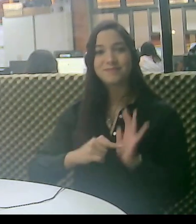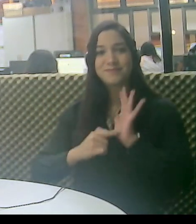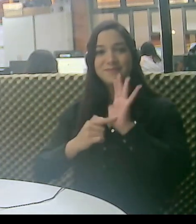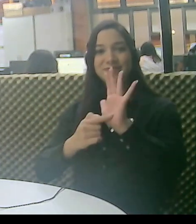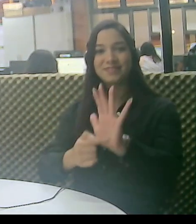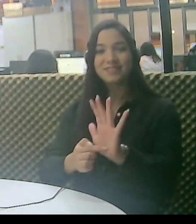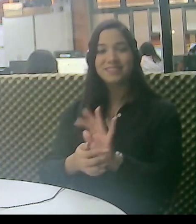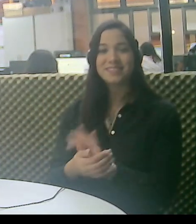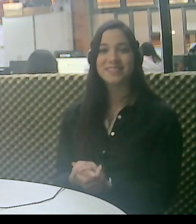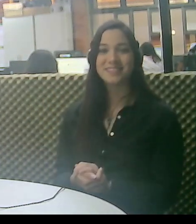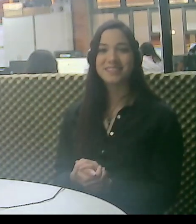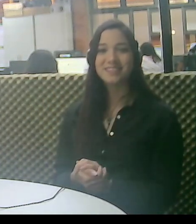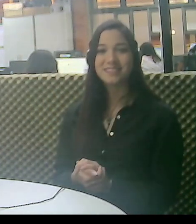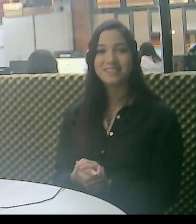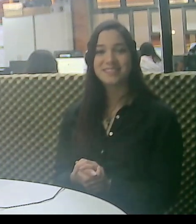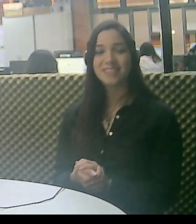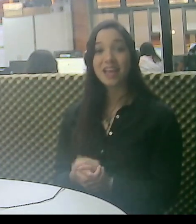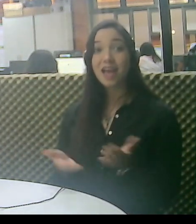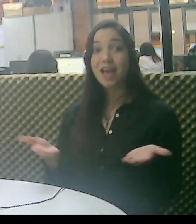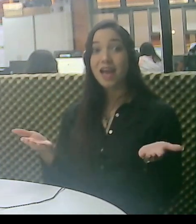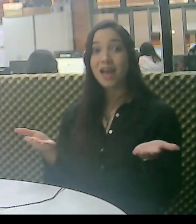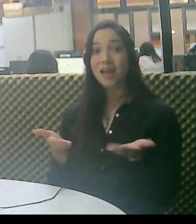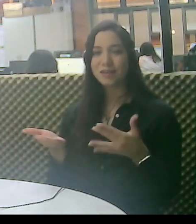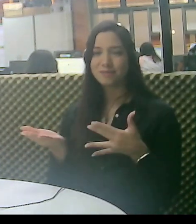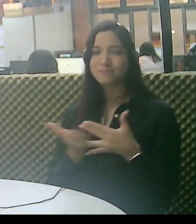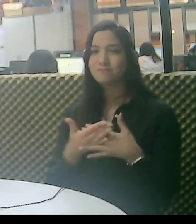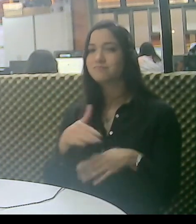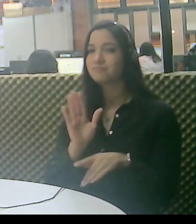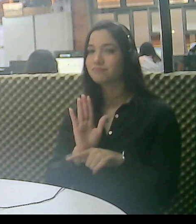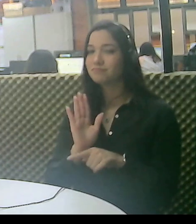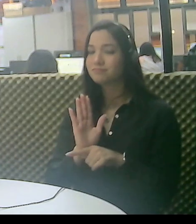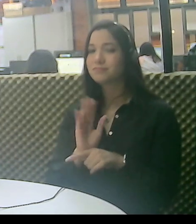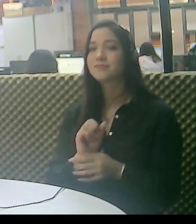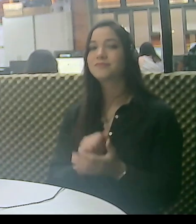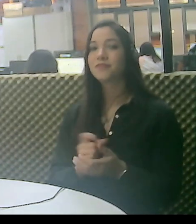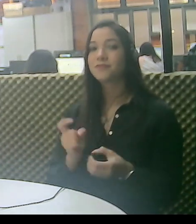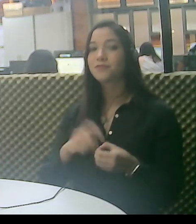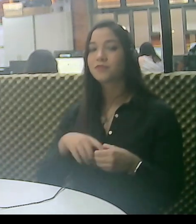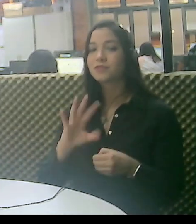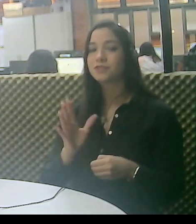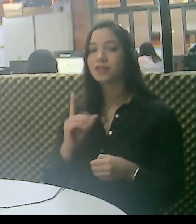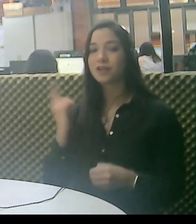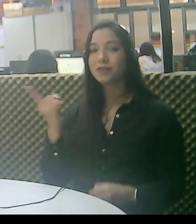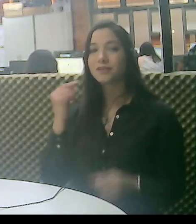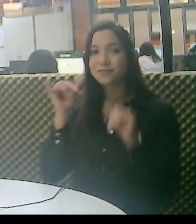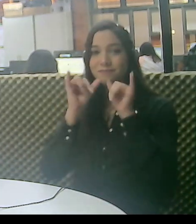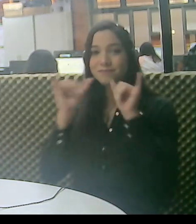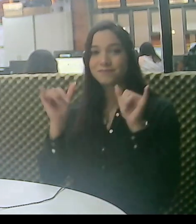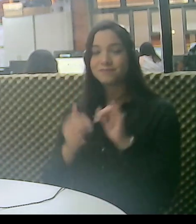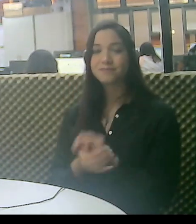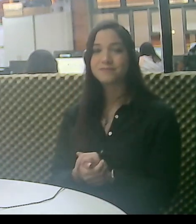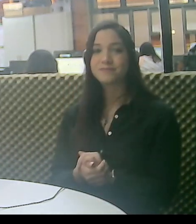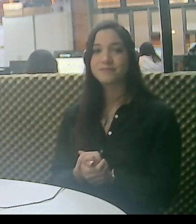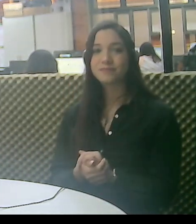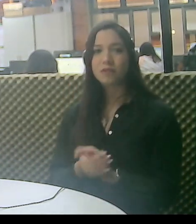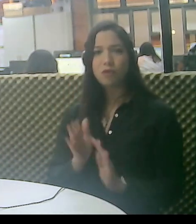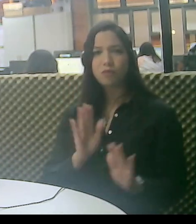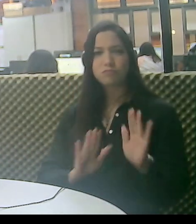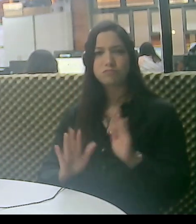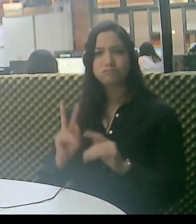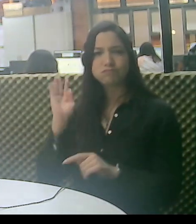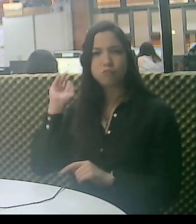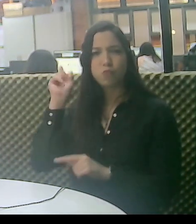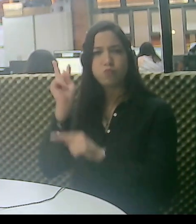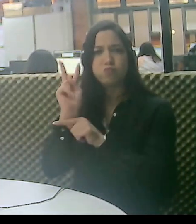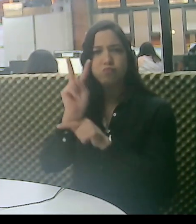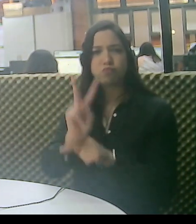destaque nacional. E agora vamos para um rápido intervalo e já já voltamos com o giro de notícias. Cuidar sem limites,